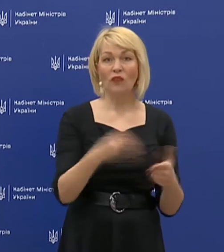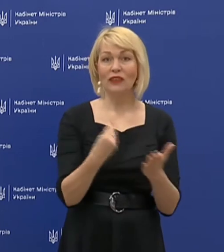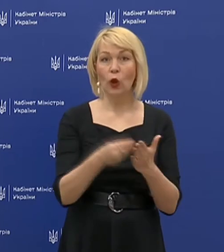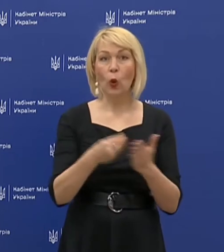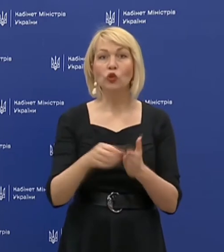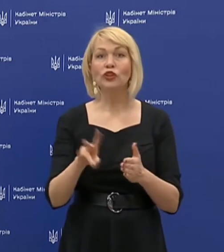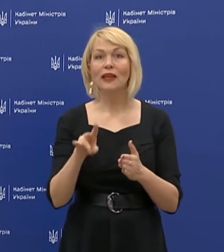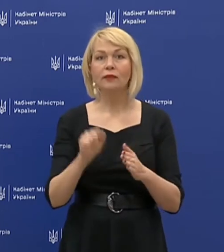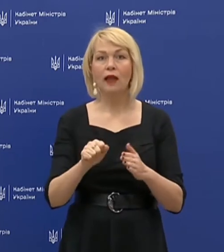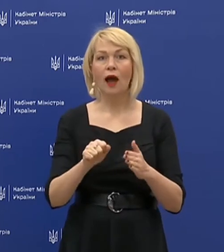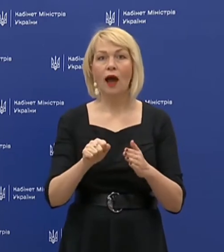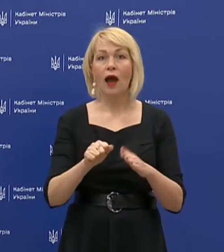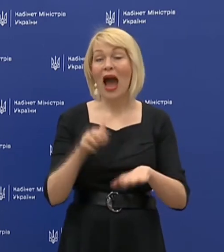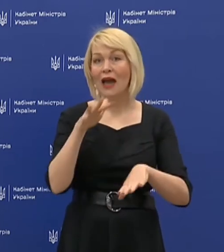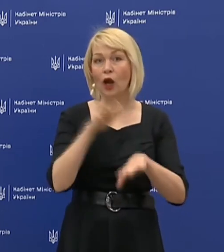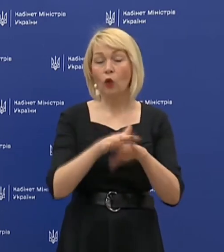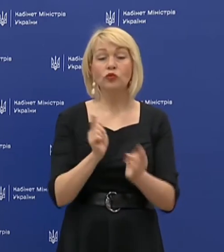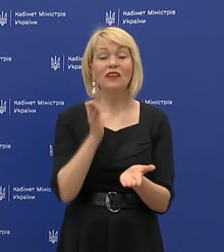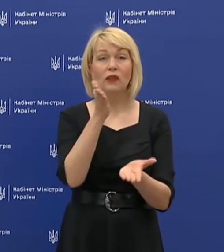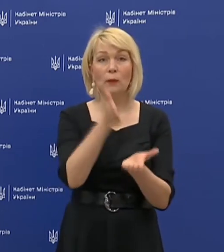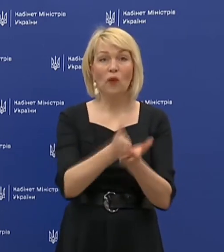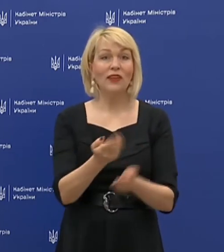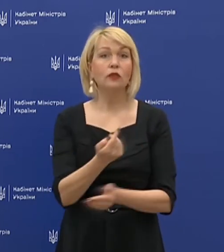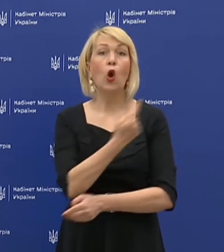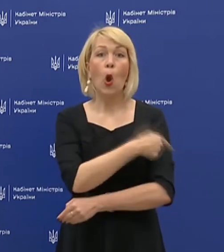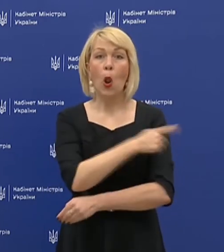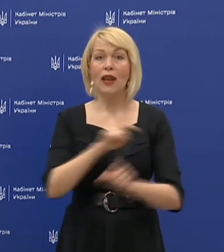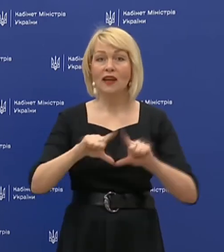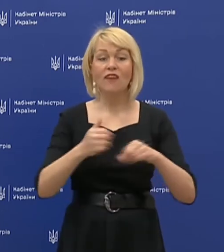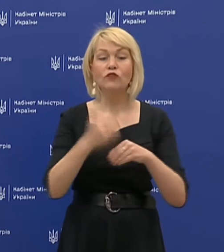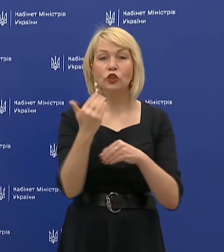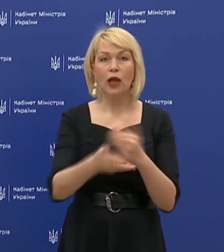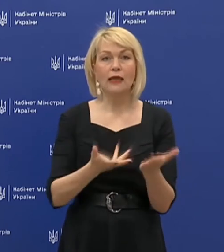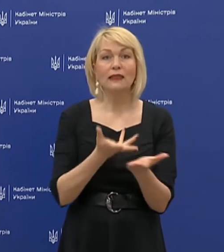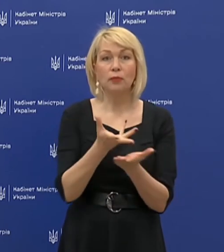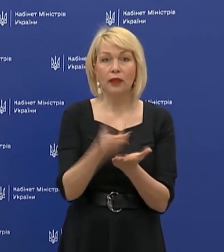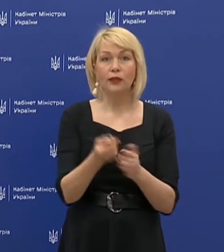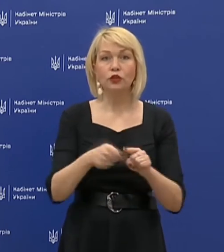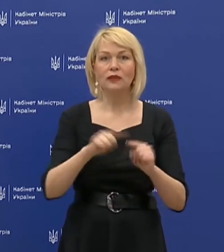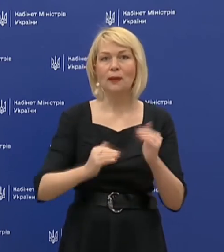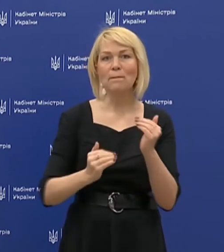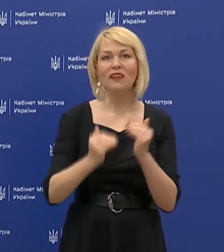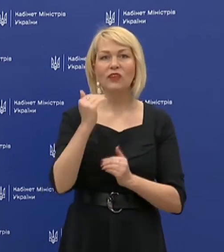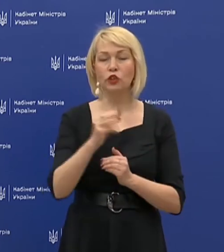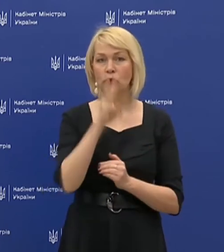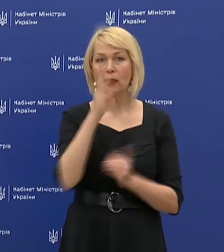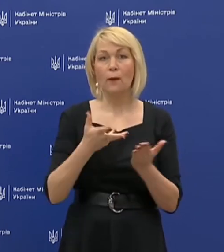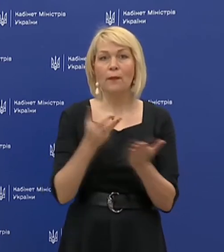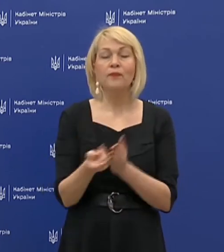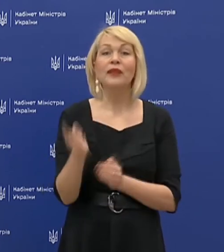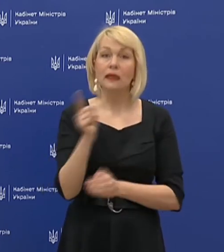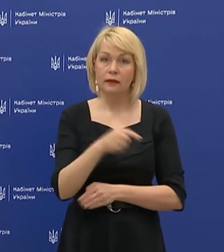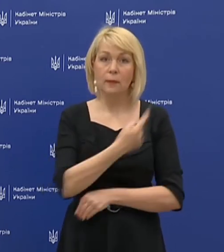на рахунки відповідно лікарень, які вже сплачують цю підвищену заробітну плату тим